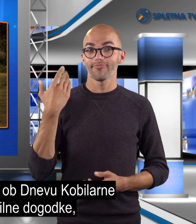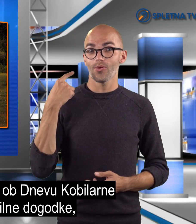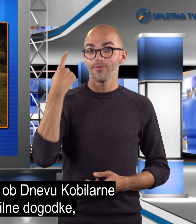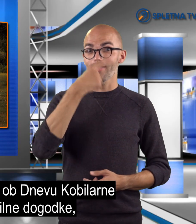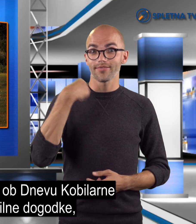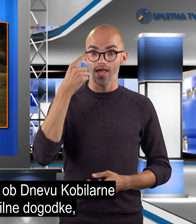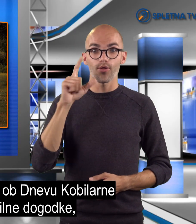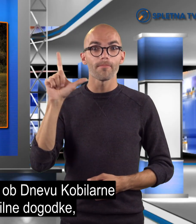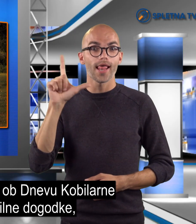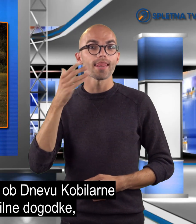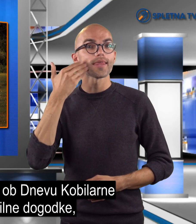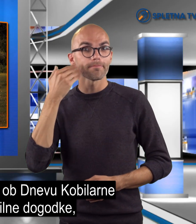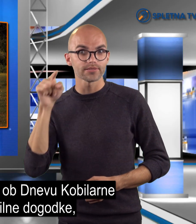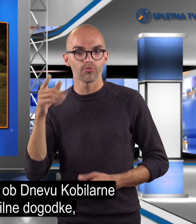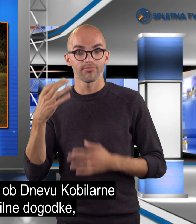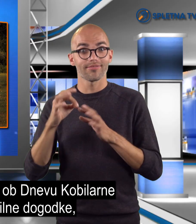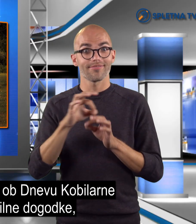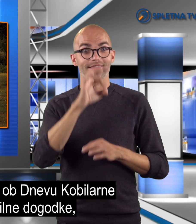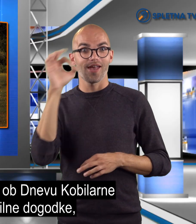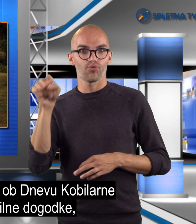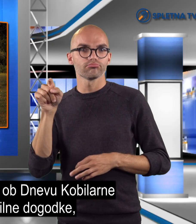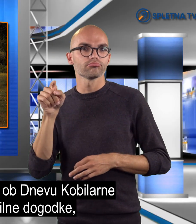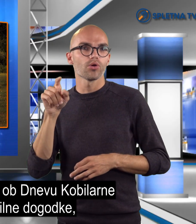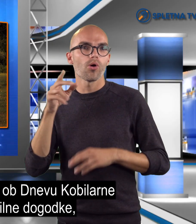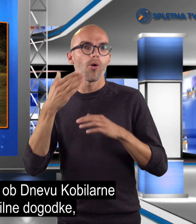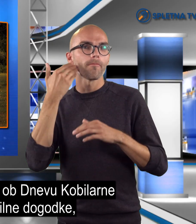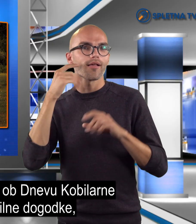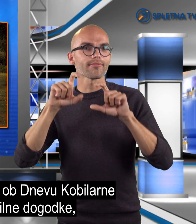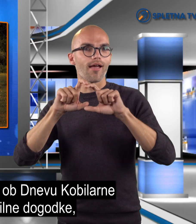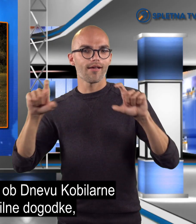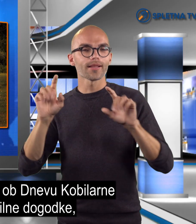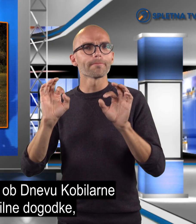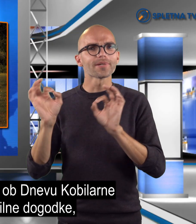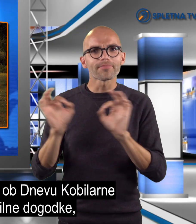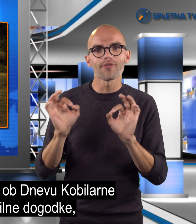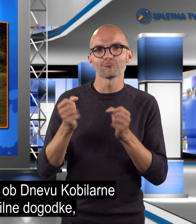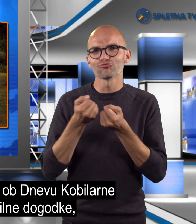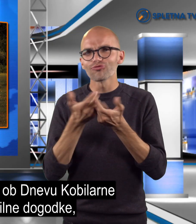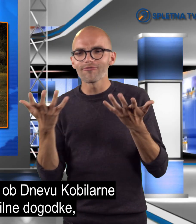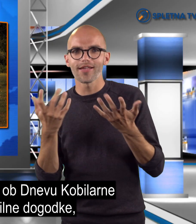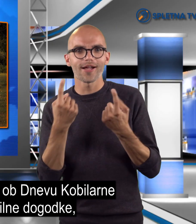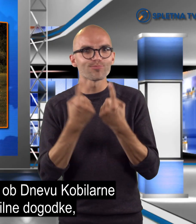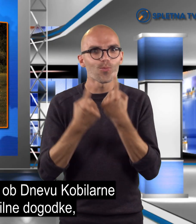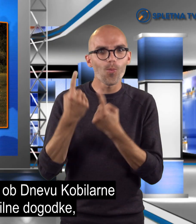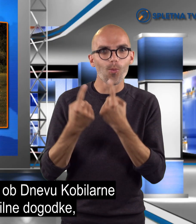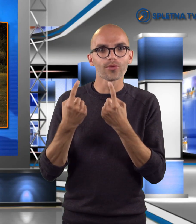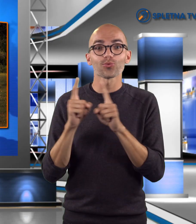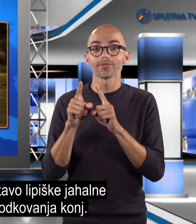V nedeljo so v Lipici ob dnevu kobilarne pripravili številne dogodke, med drugim predstavo Lipiške